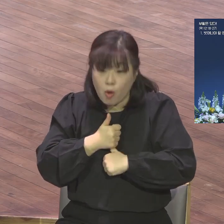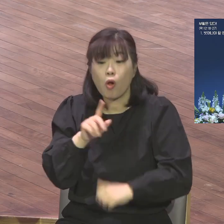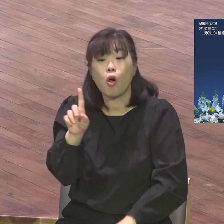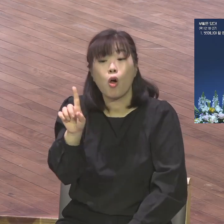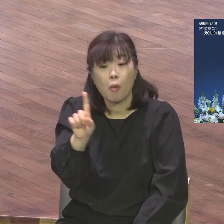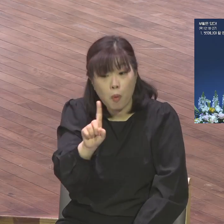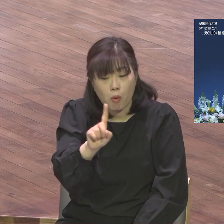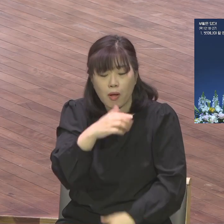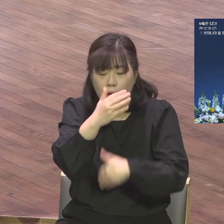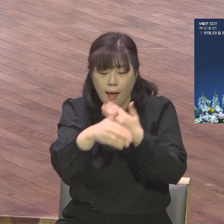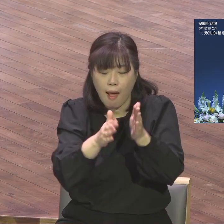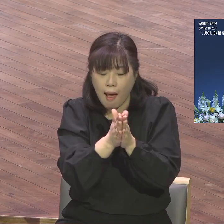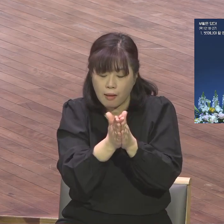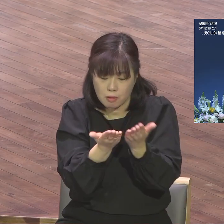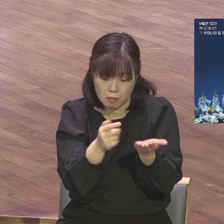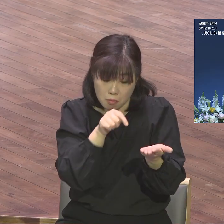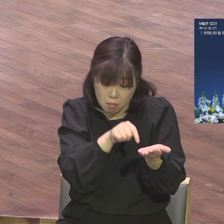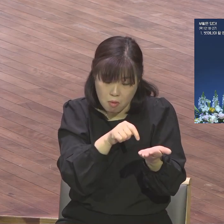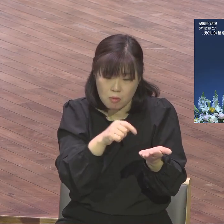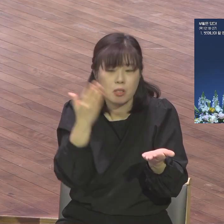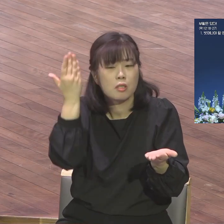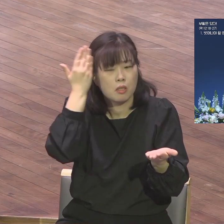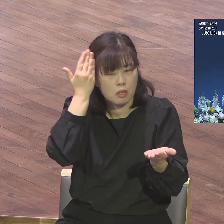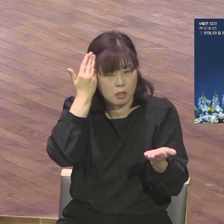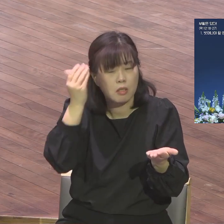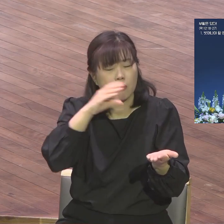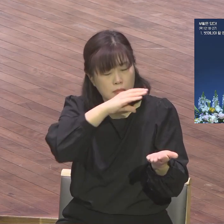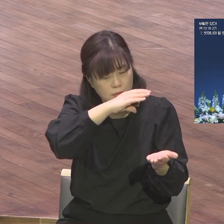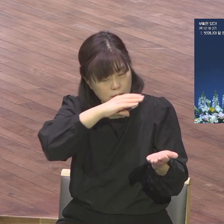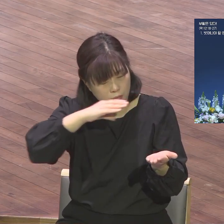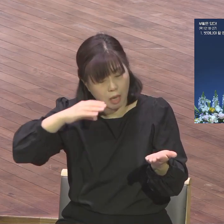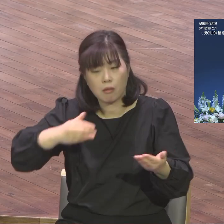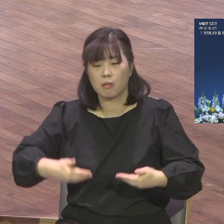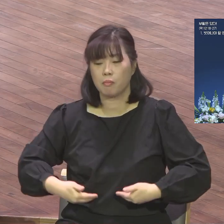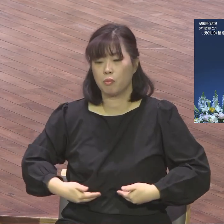하나님을 체험하는 삶이에요. 성경을 올바로 알아야 돼요.